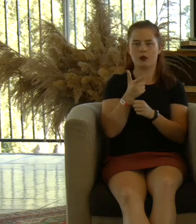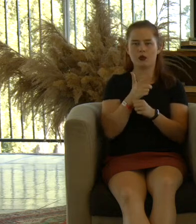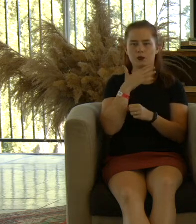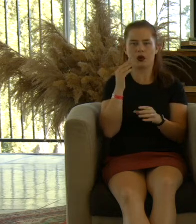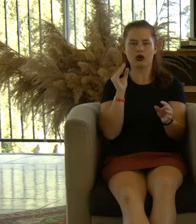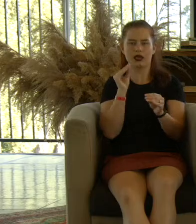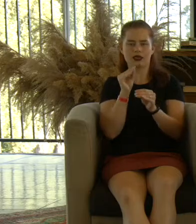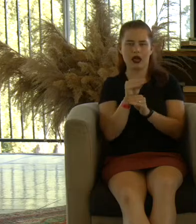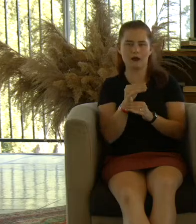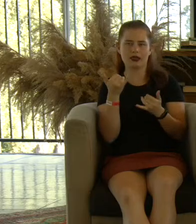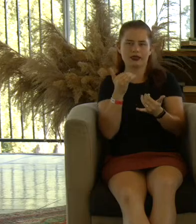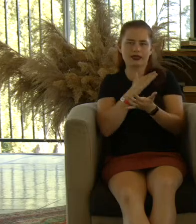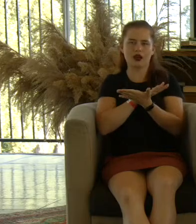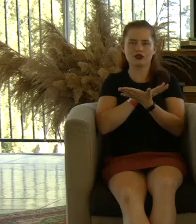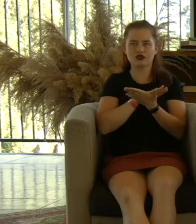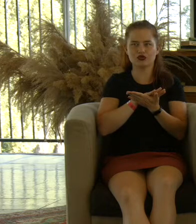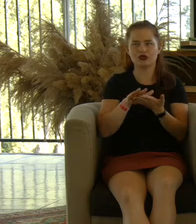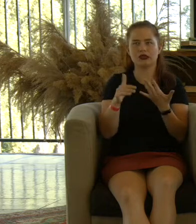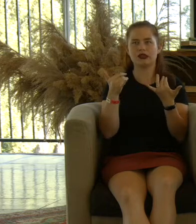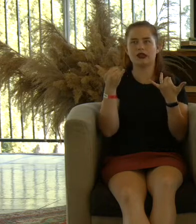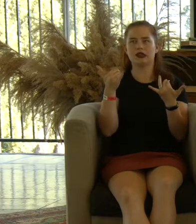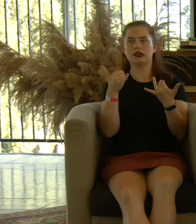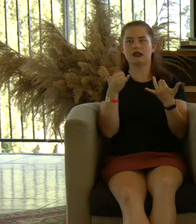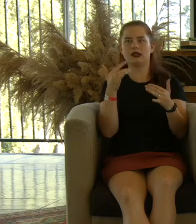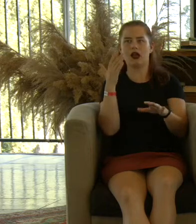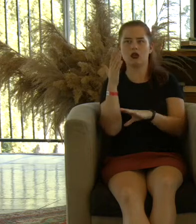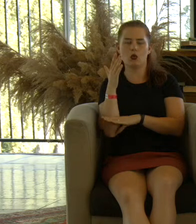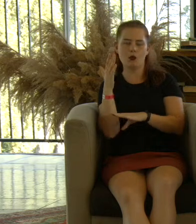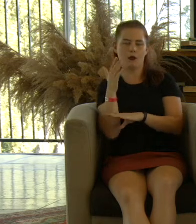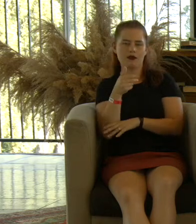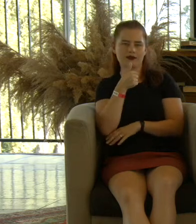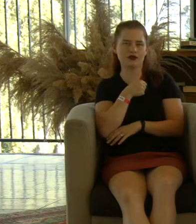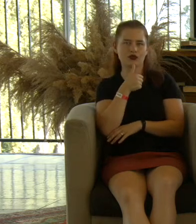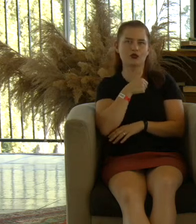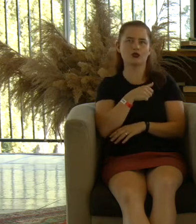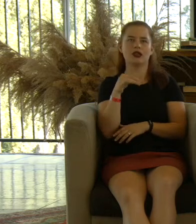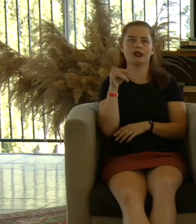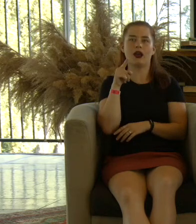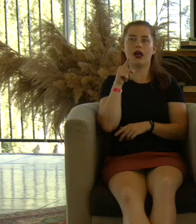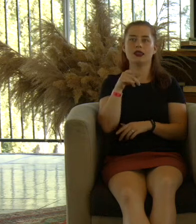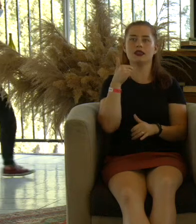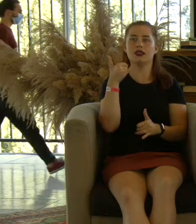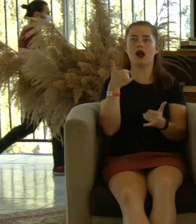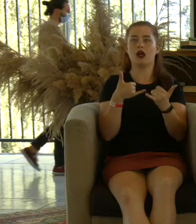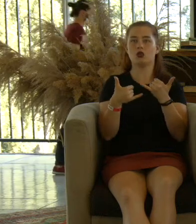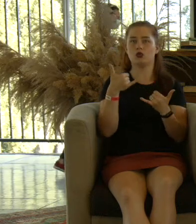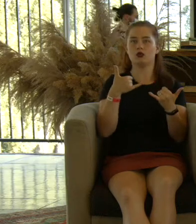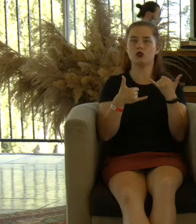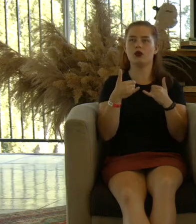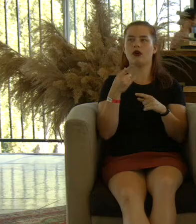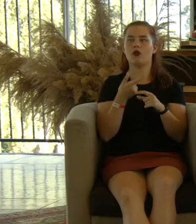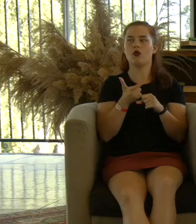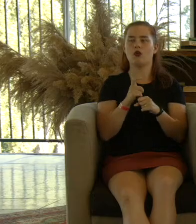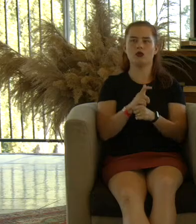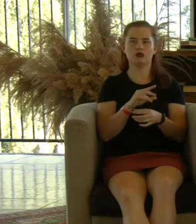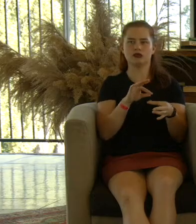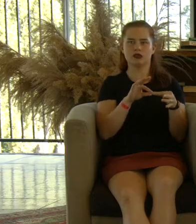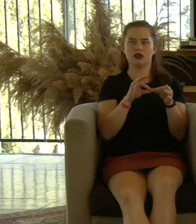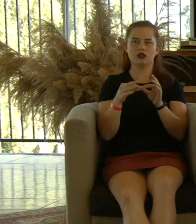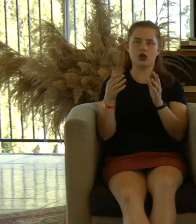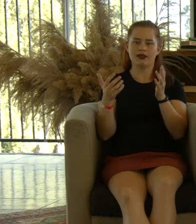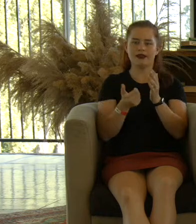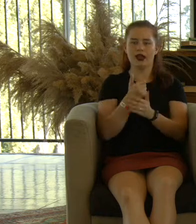для фильтрации, для дубовых ноток, там, для осветления. И они колдуют. И поэтому очень, на самом деле, тяжело